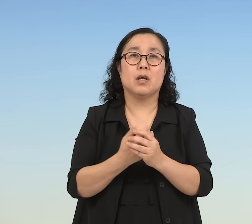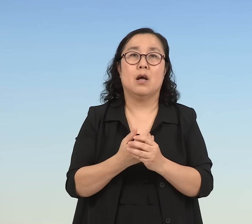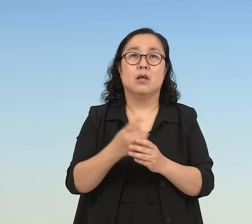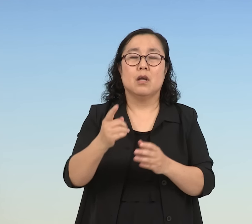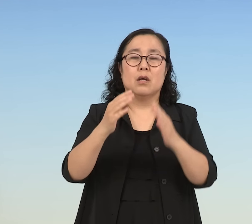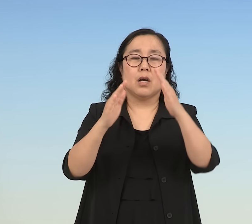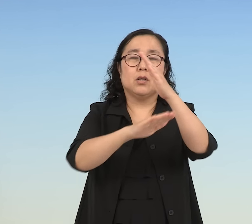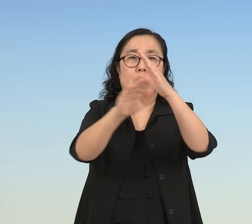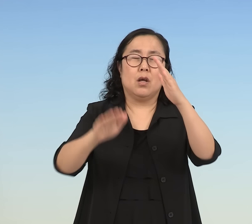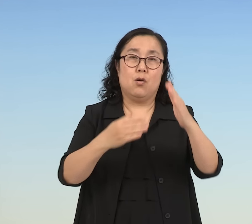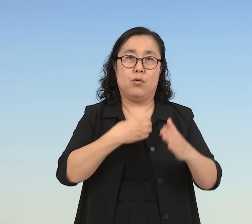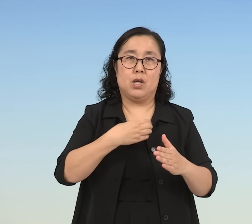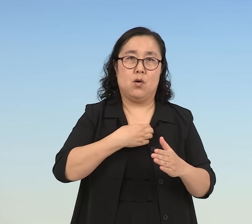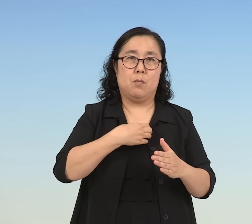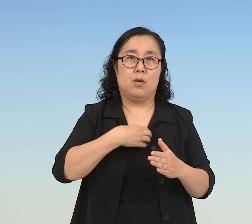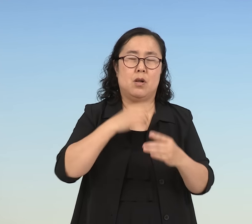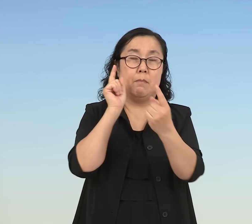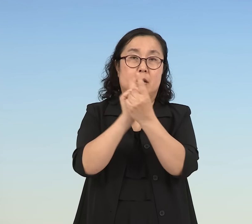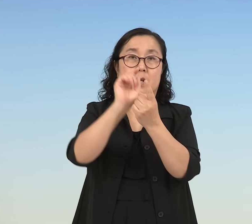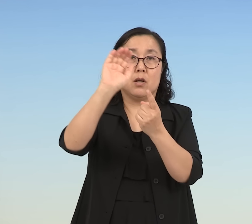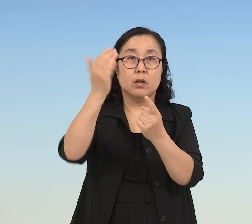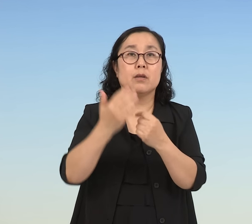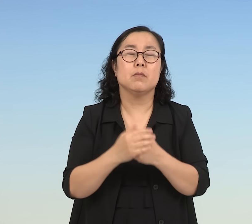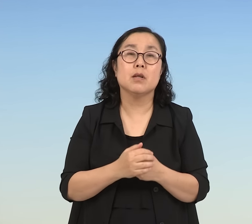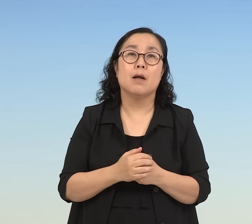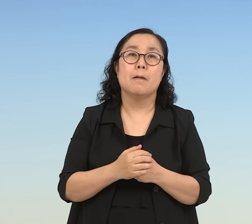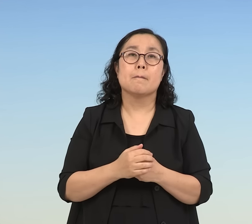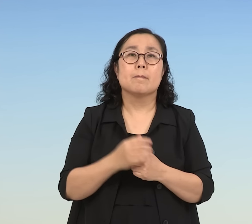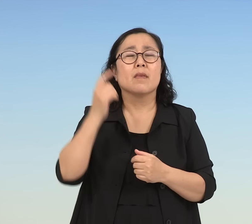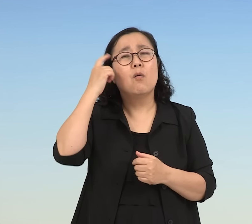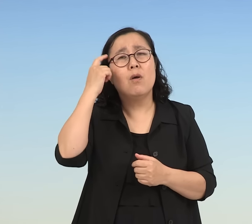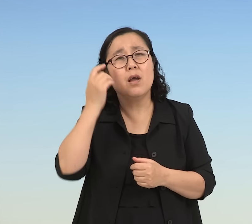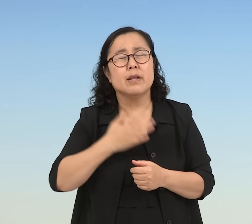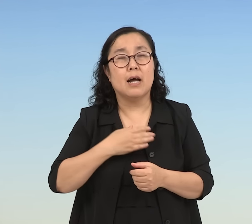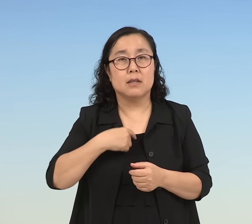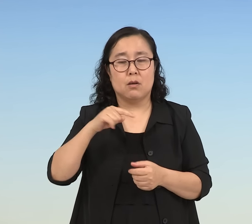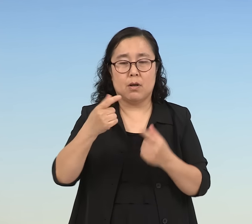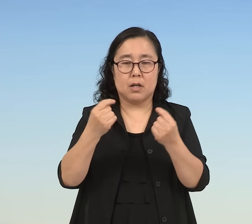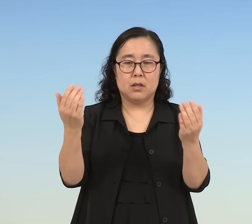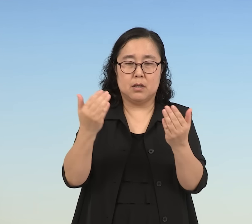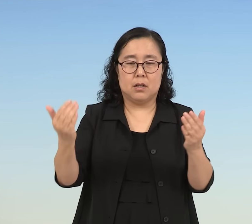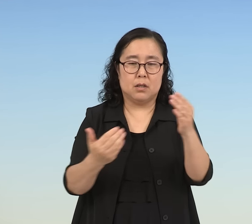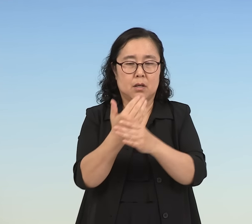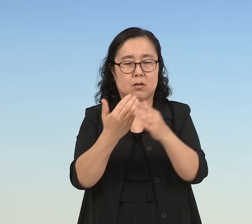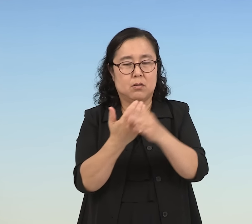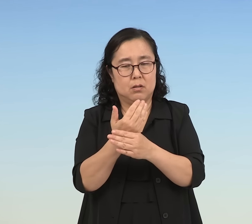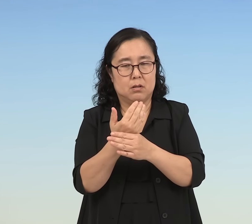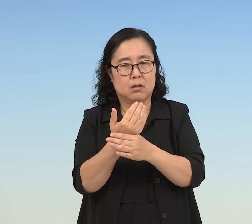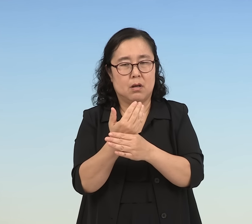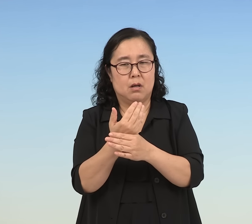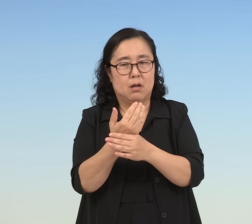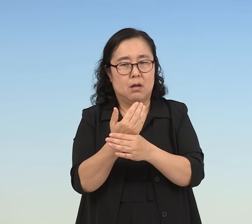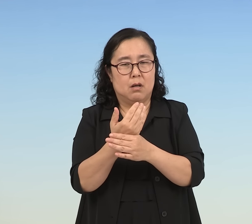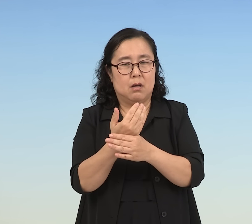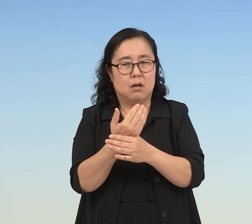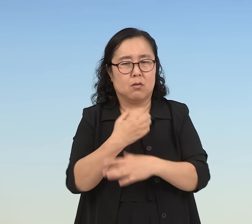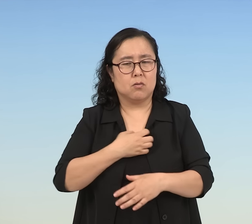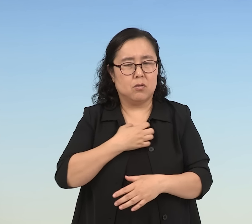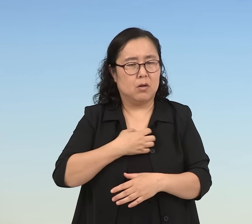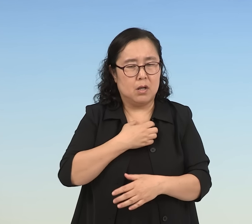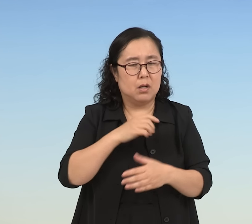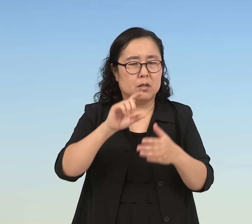이렇게 위기가 온 거예요. 그 다음 한번 들어보십시오. 왜 나에게 이런 일이 벌어졌을까를 생각할 겨를도 없이